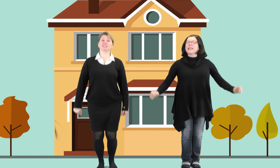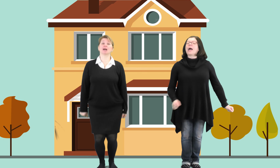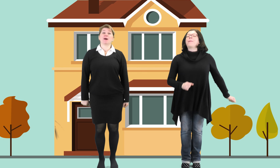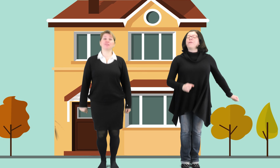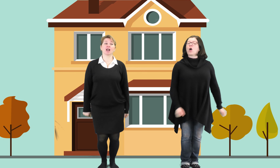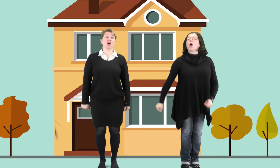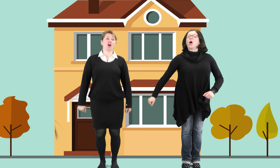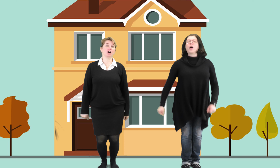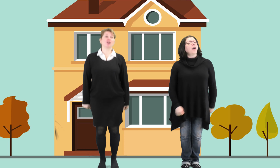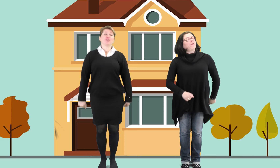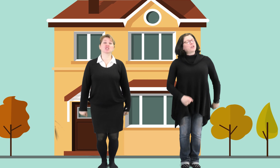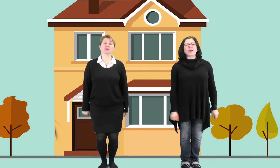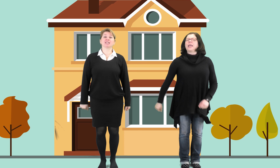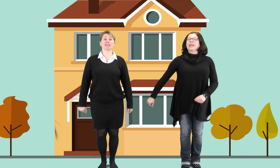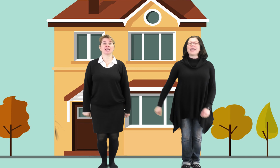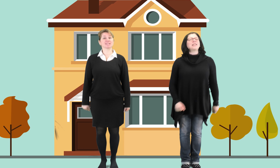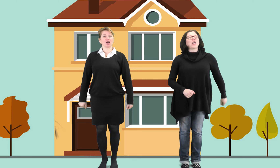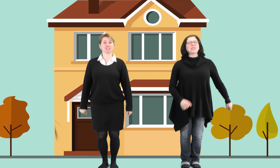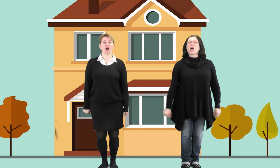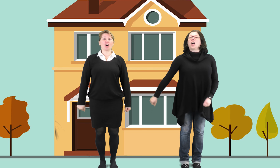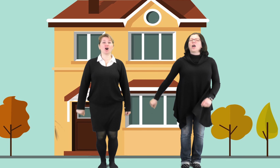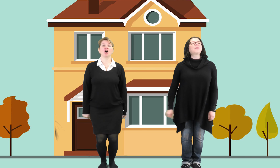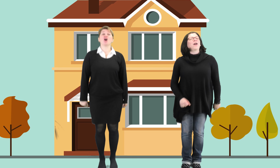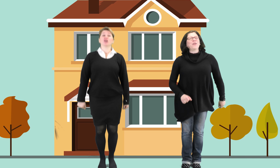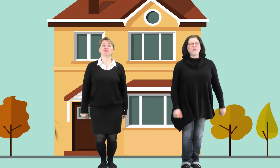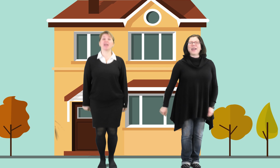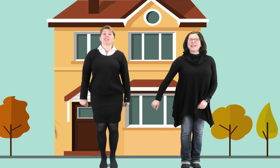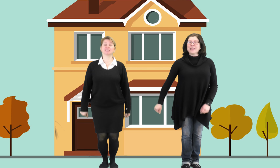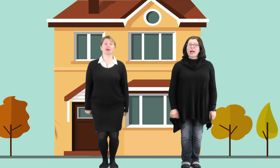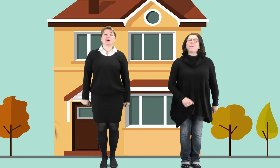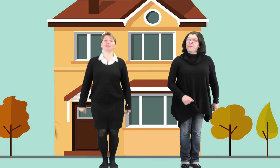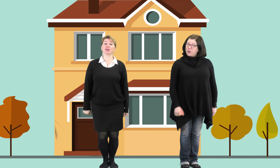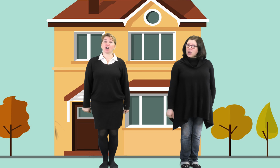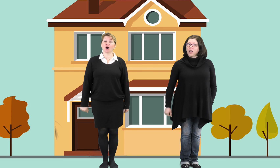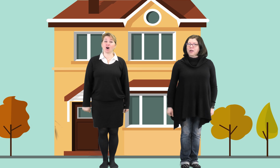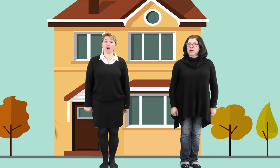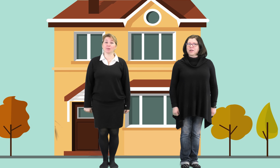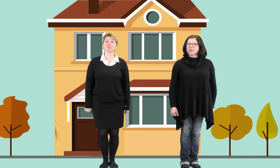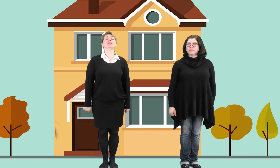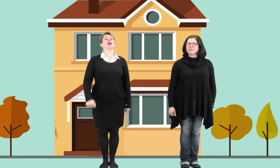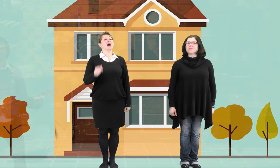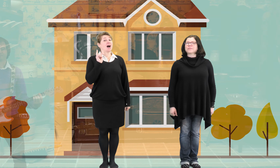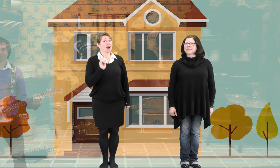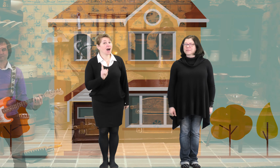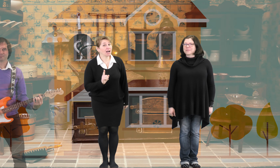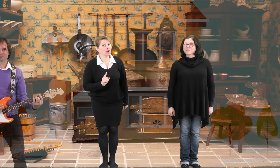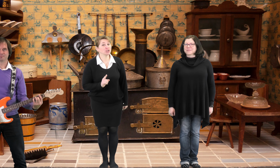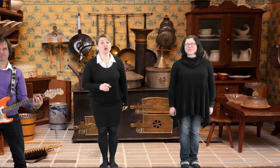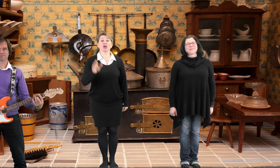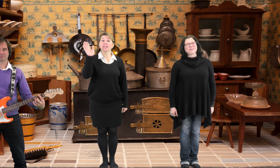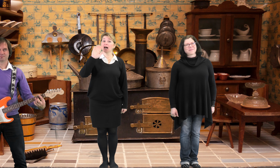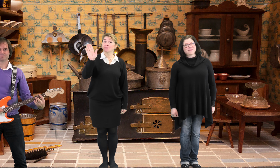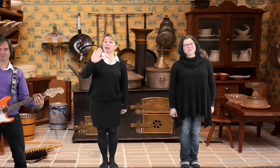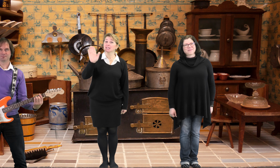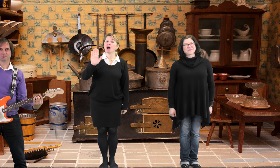werden dabei froh. Hallo,